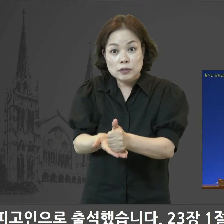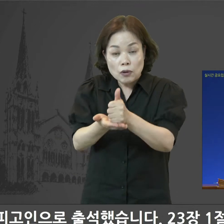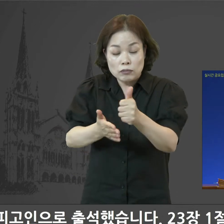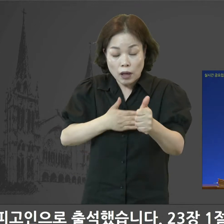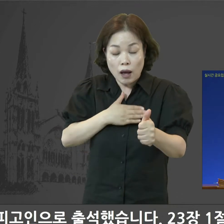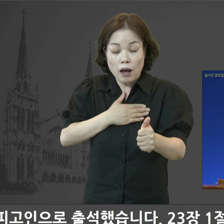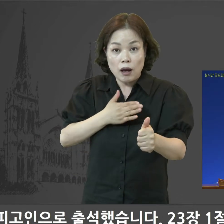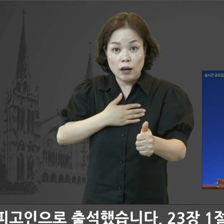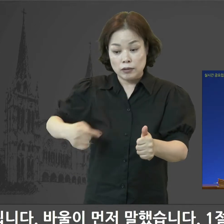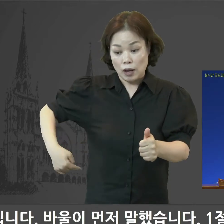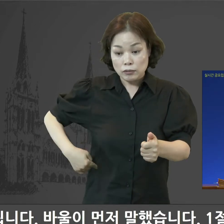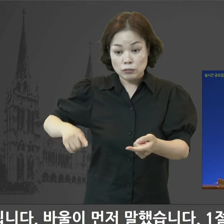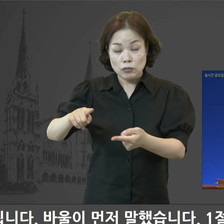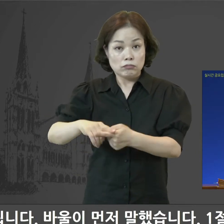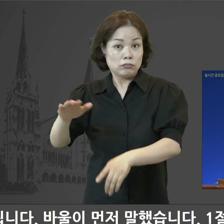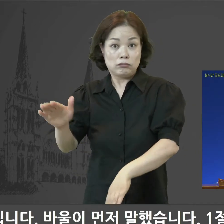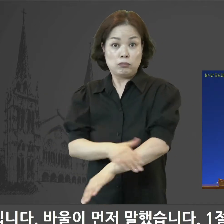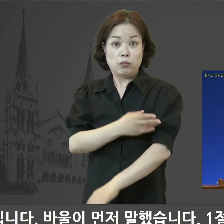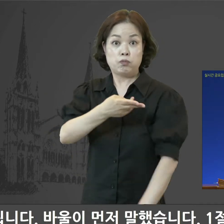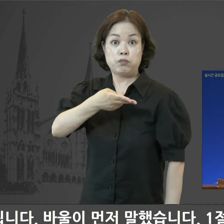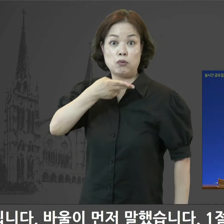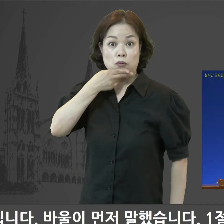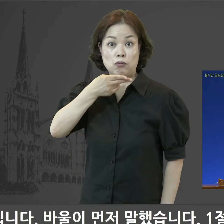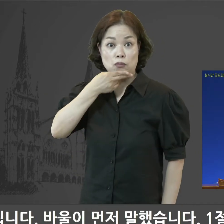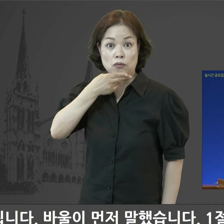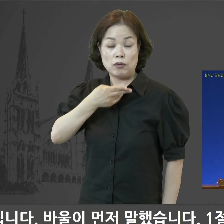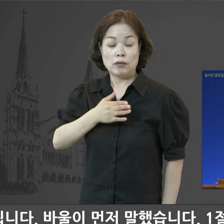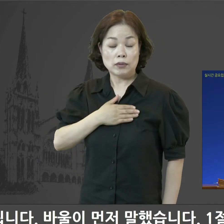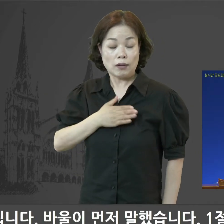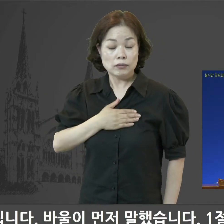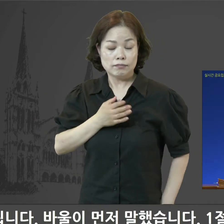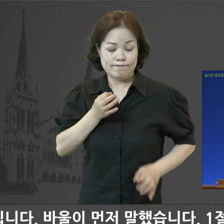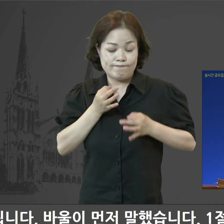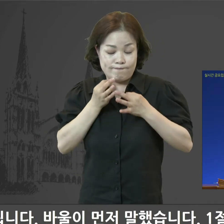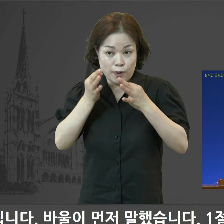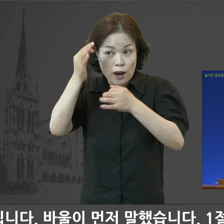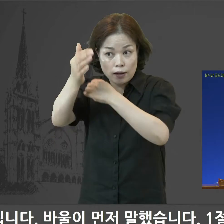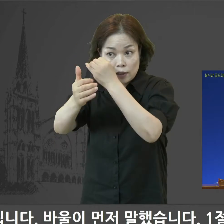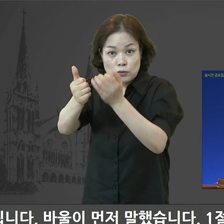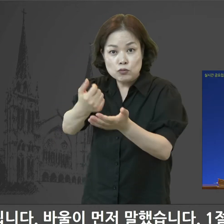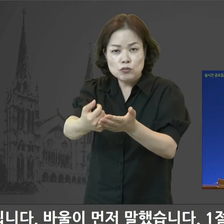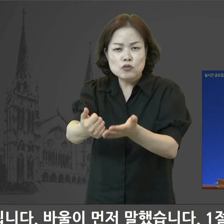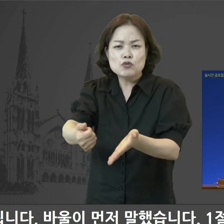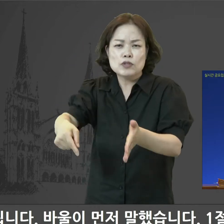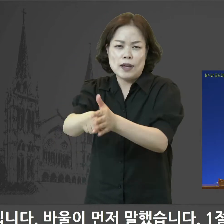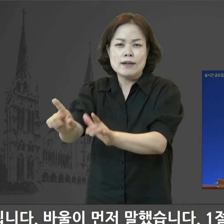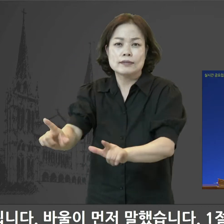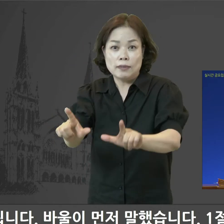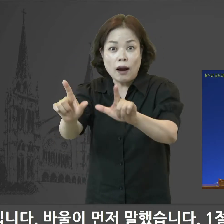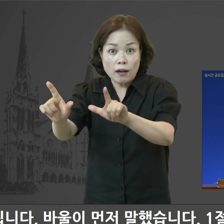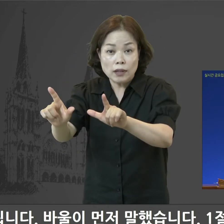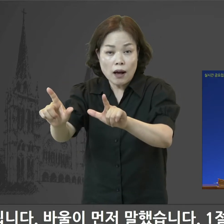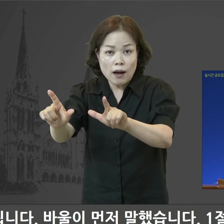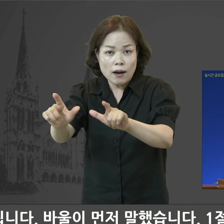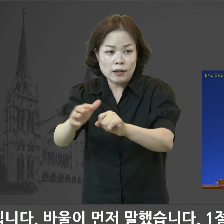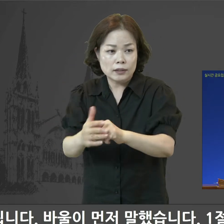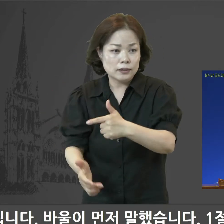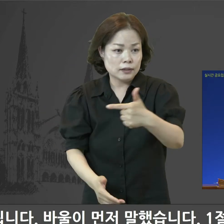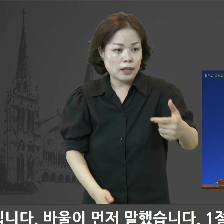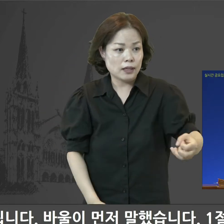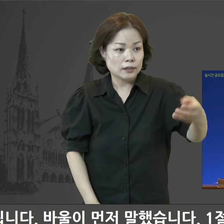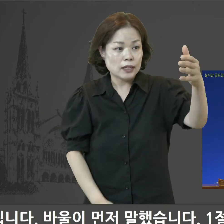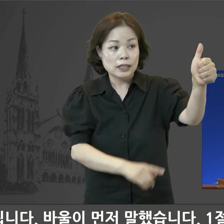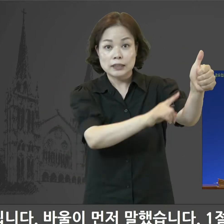내 양심에 잘못된 것이 없다. 나는 정말 최선을 다해서 하나님을 섬겼다. 이 말을 듣고 대제사장